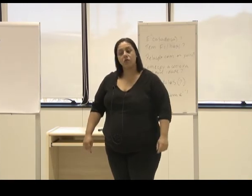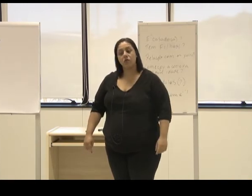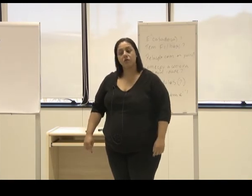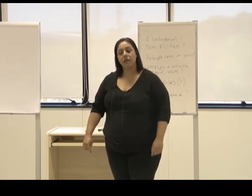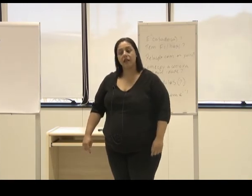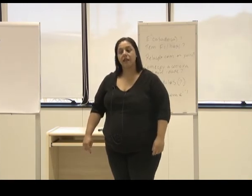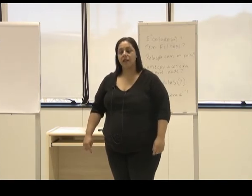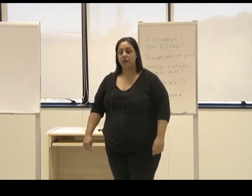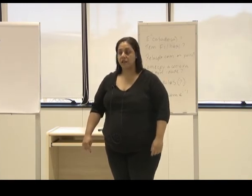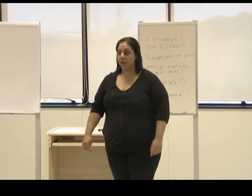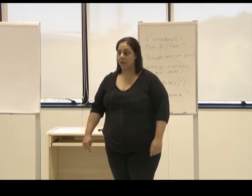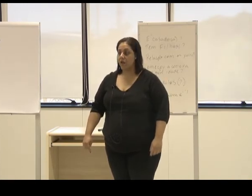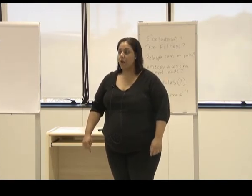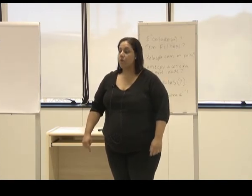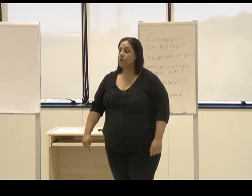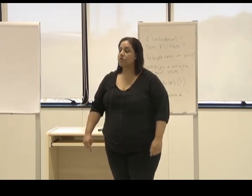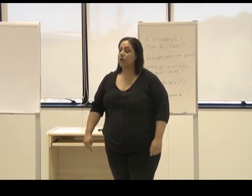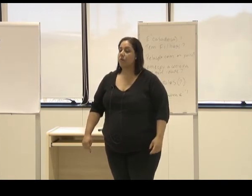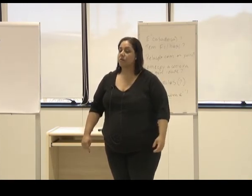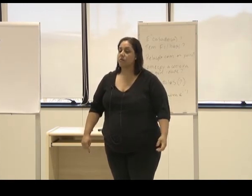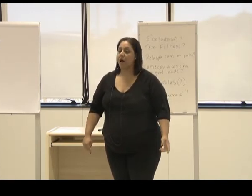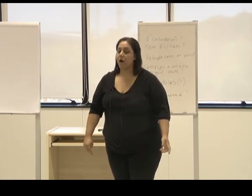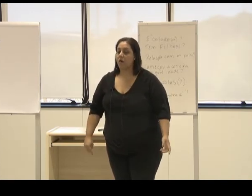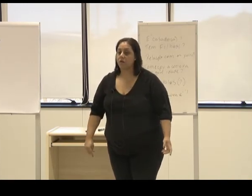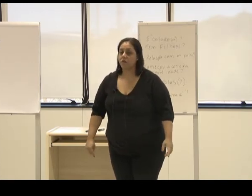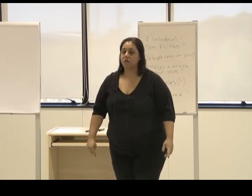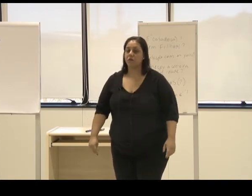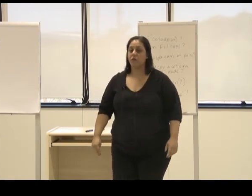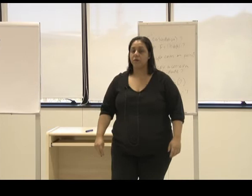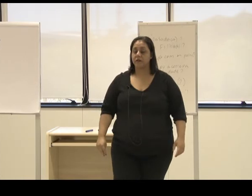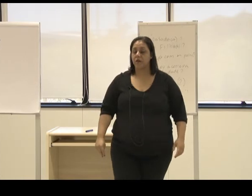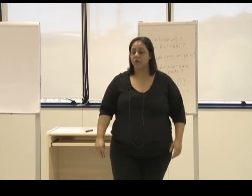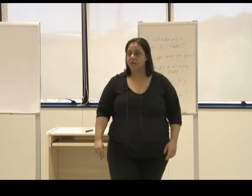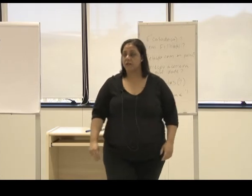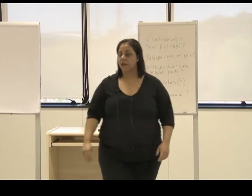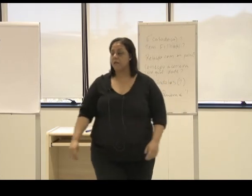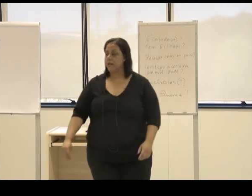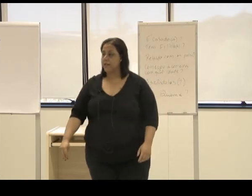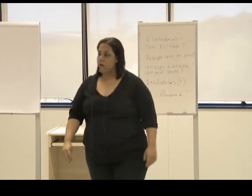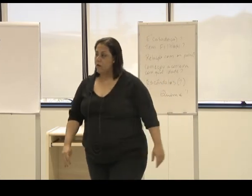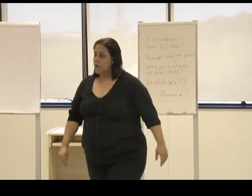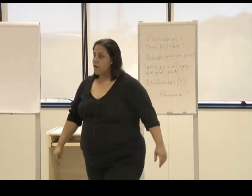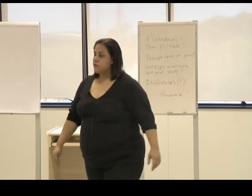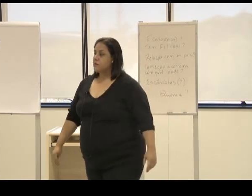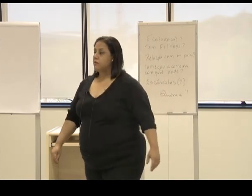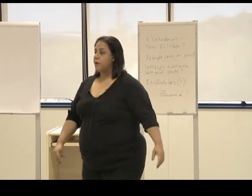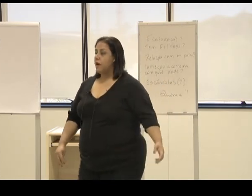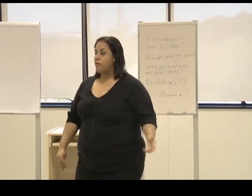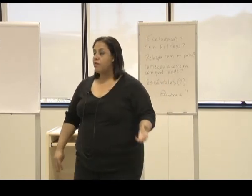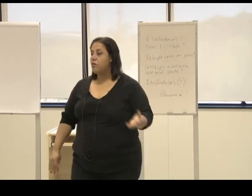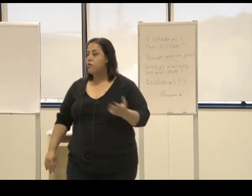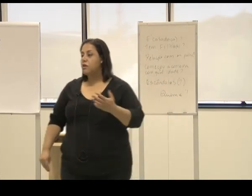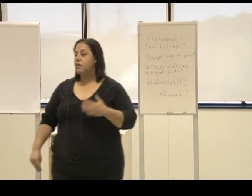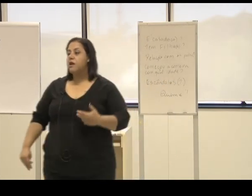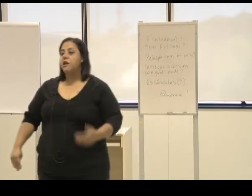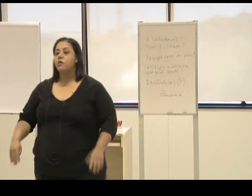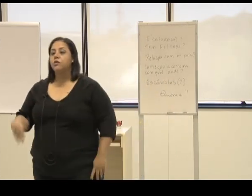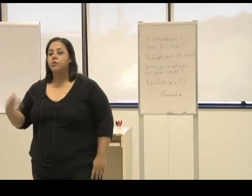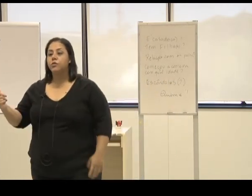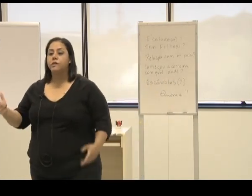consegue entender. Por isso que a próxima aula vocês vão começar com desenho mental. Vocês vão pegar uma figura e o outro grupo tem que dar